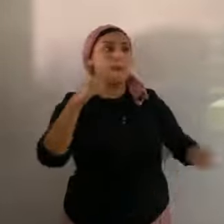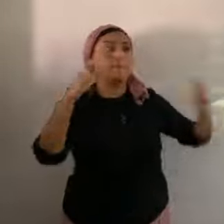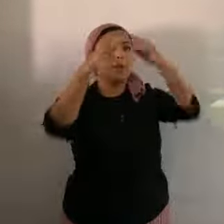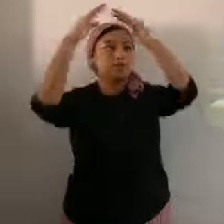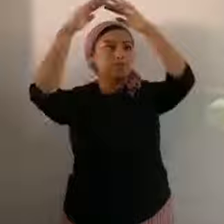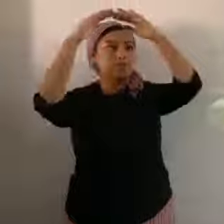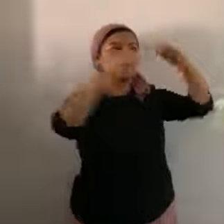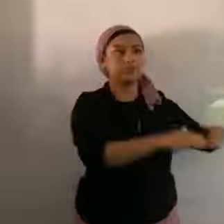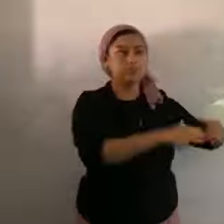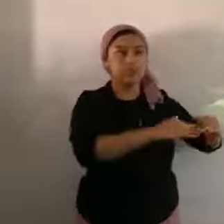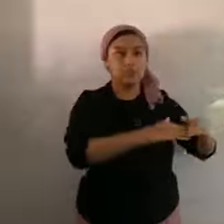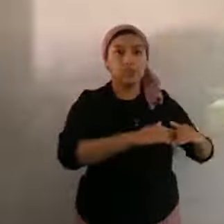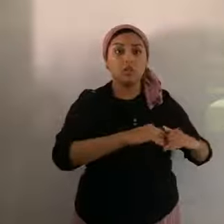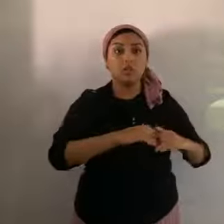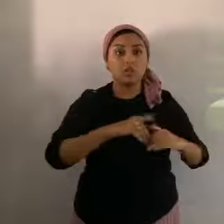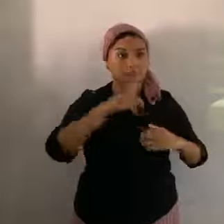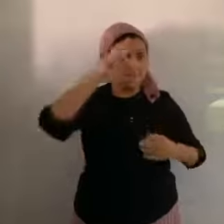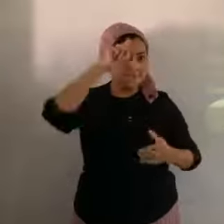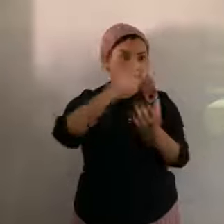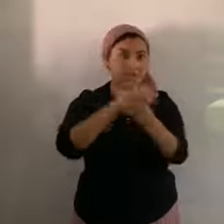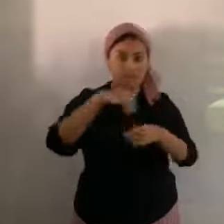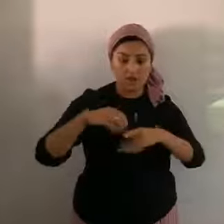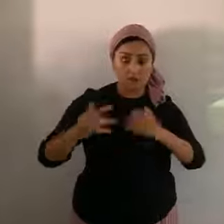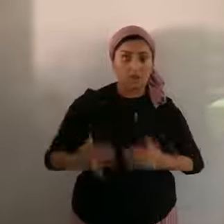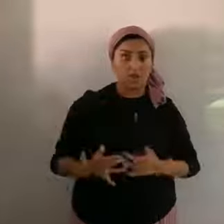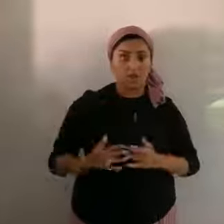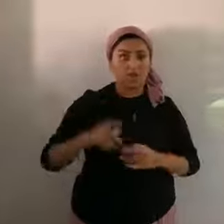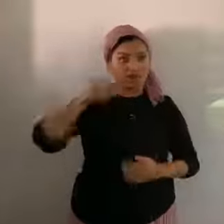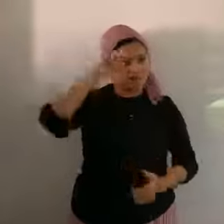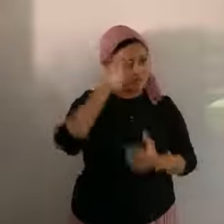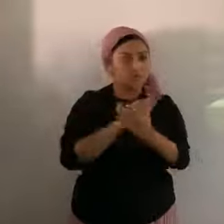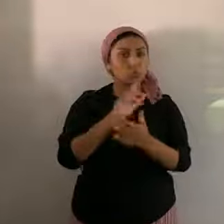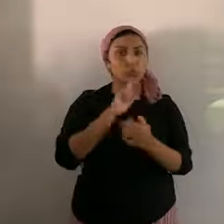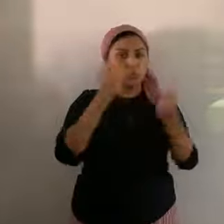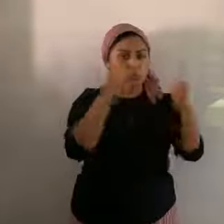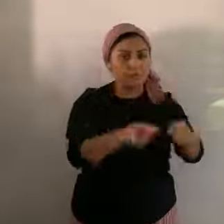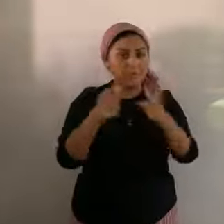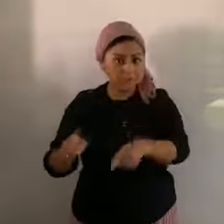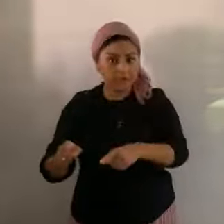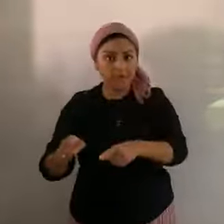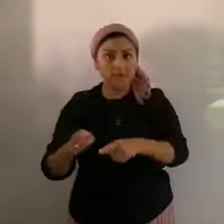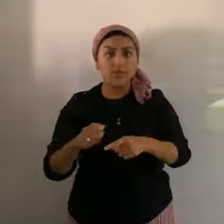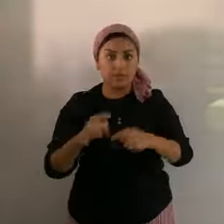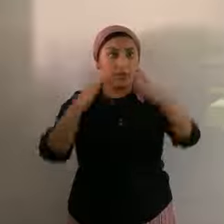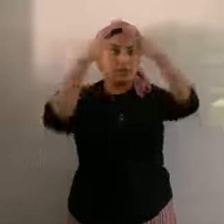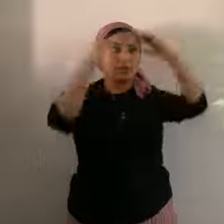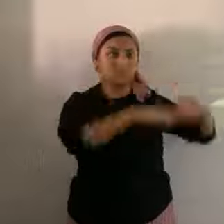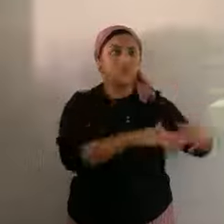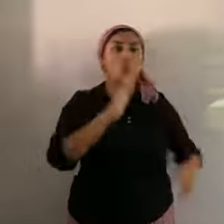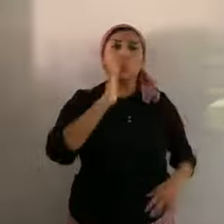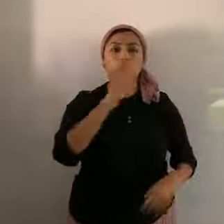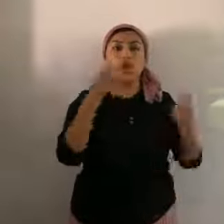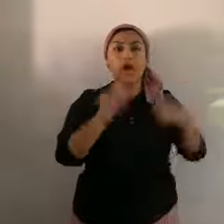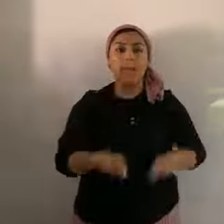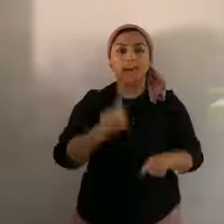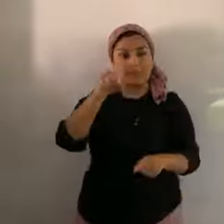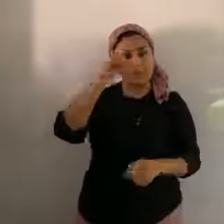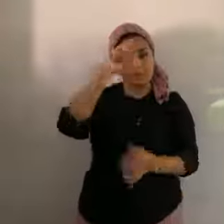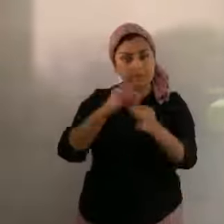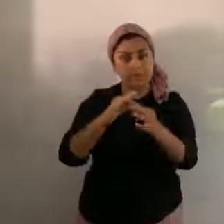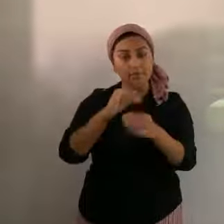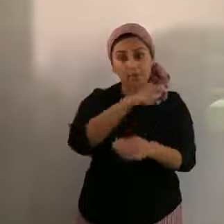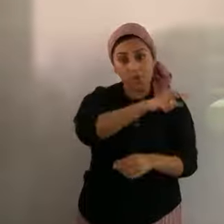quítate y échate en el mar, y no dudare en su corazón, sino creyere que será hecho lo que dice, lo que diga le será hecho. Por tanto os